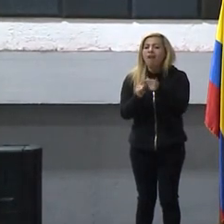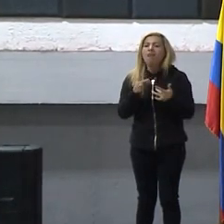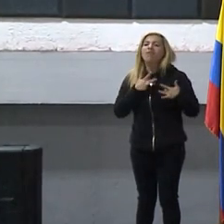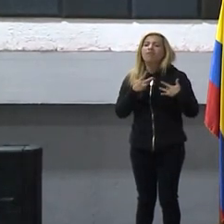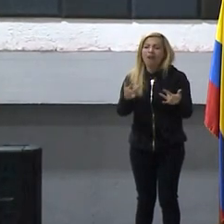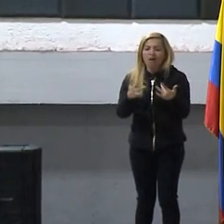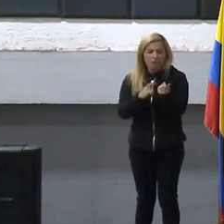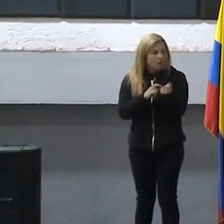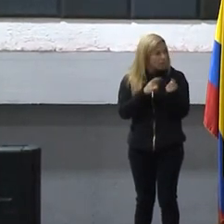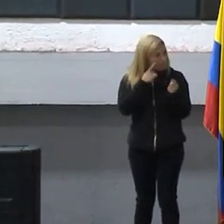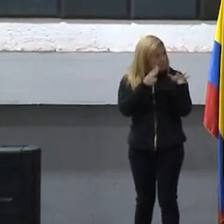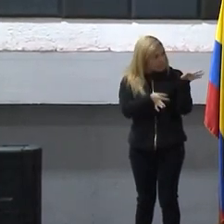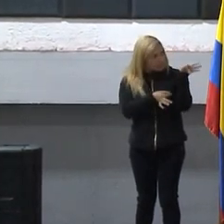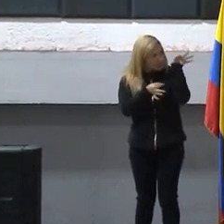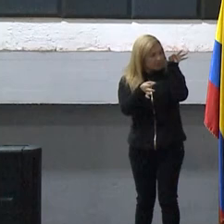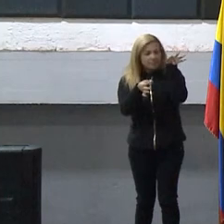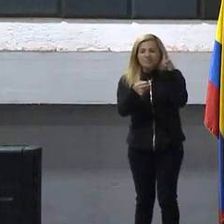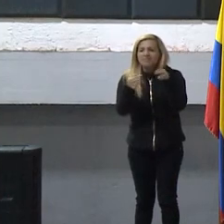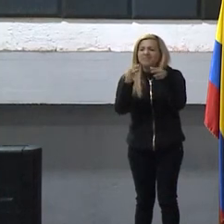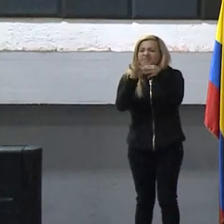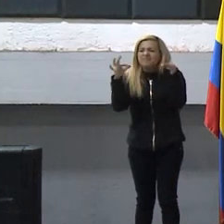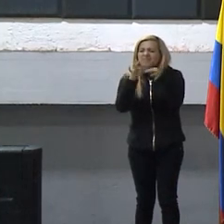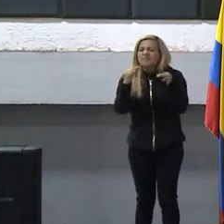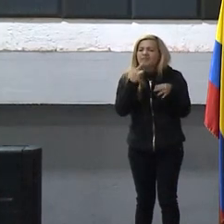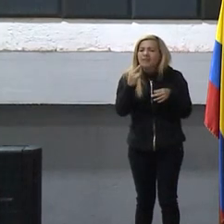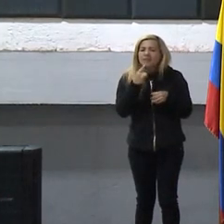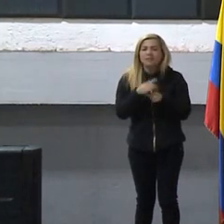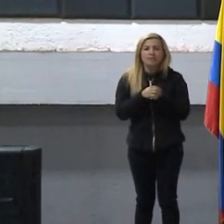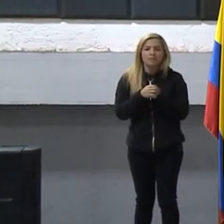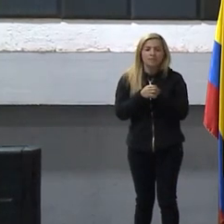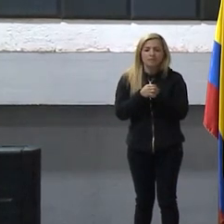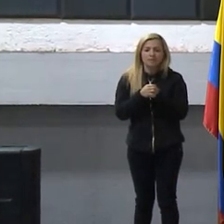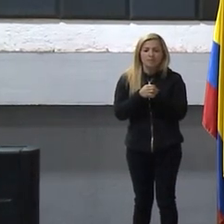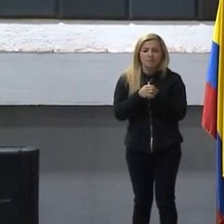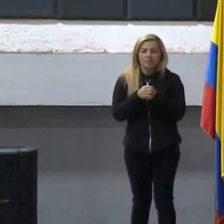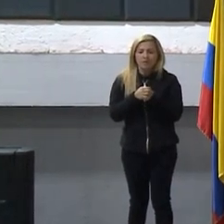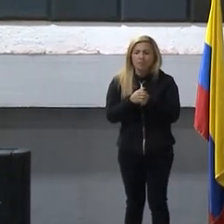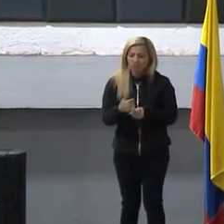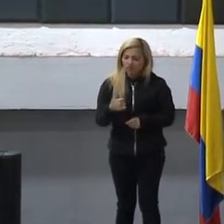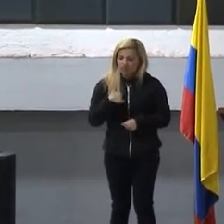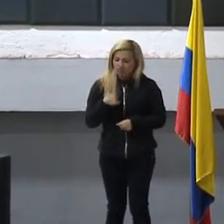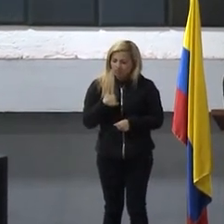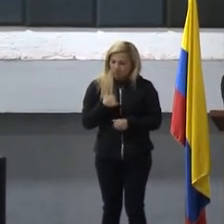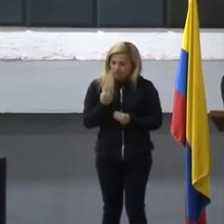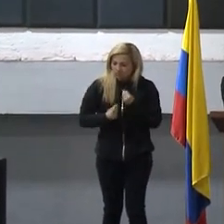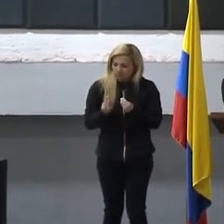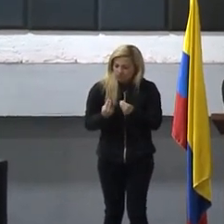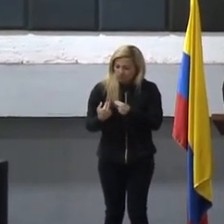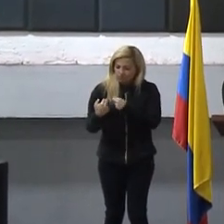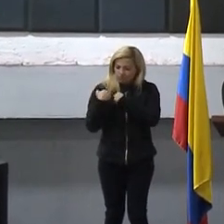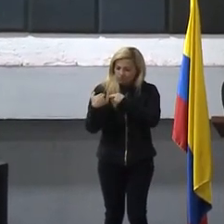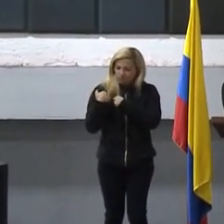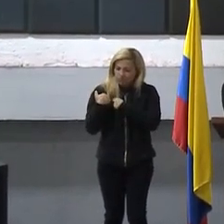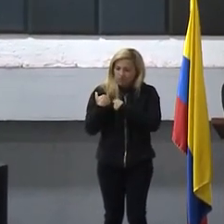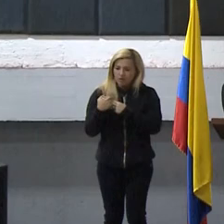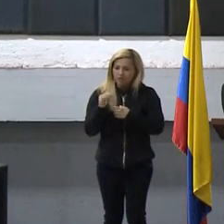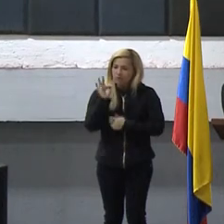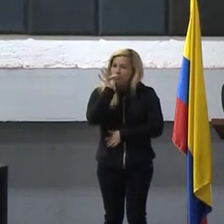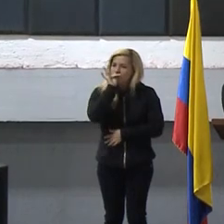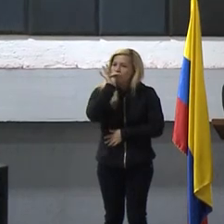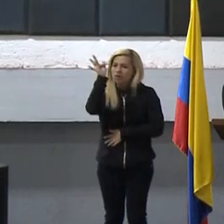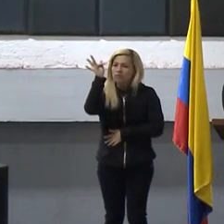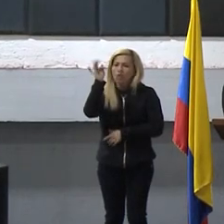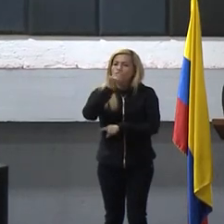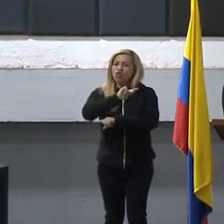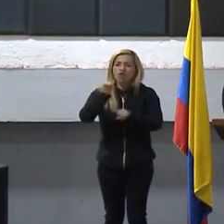estas manillas que dicen me hago responsable prometo no olvidar tiene que ver digamos